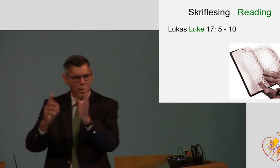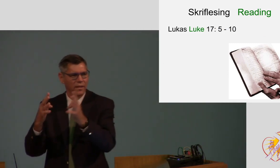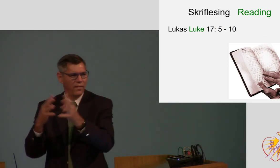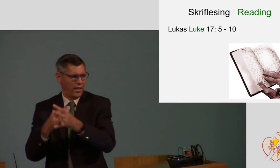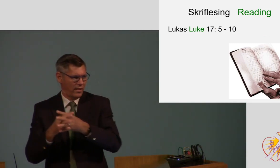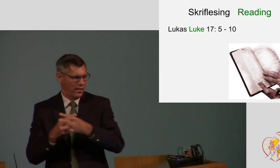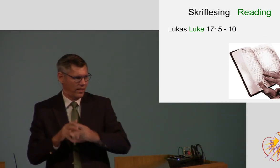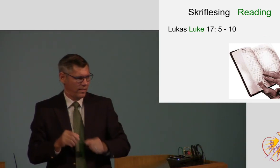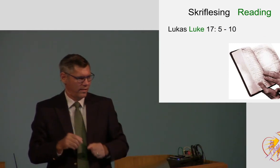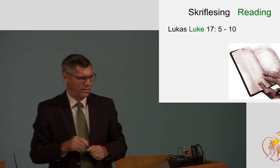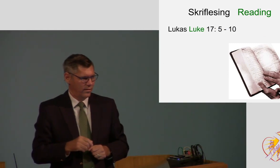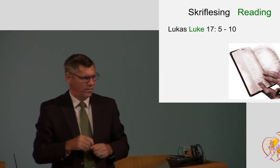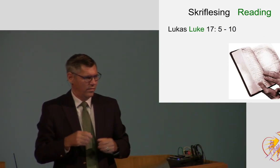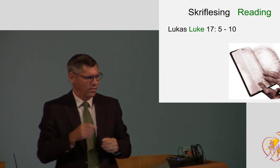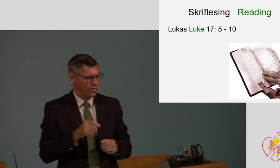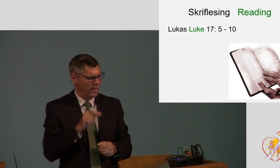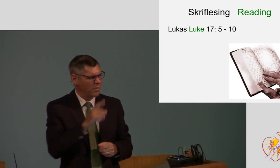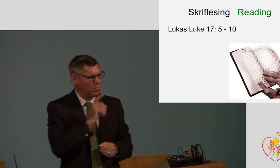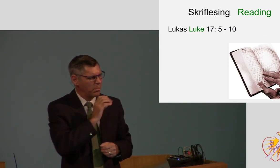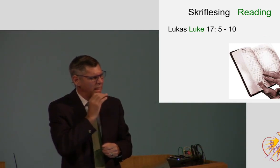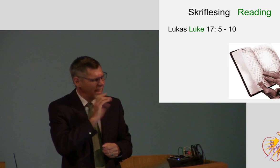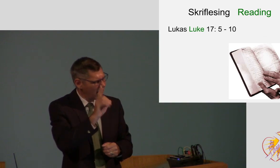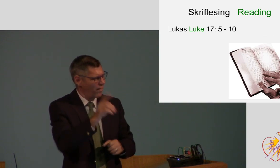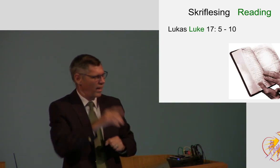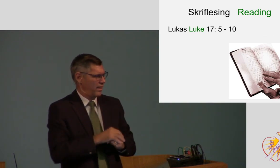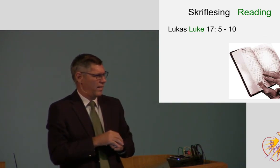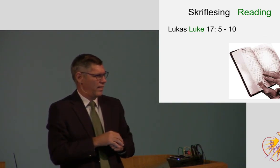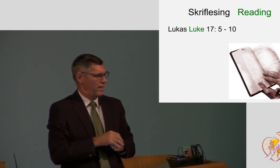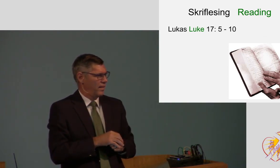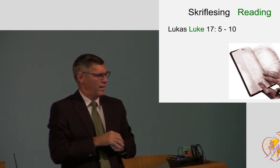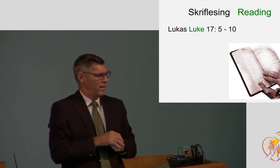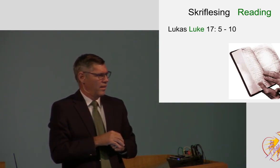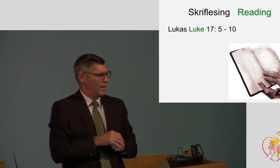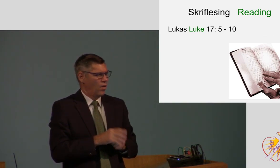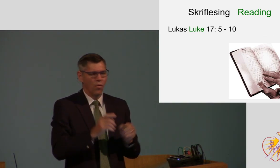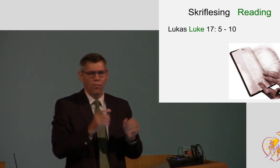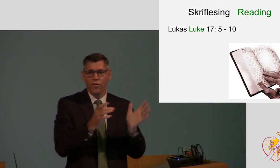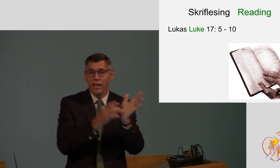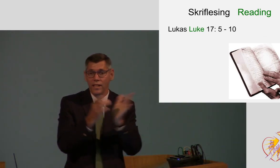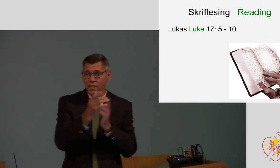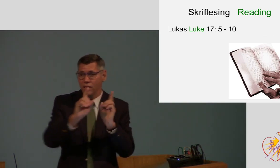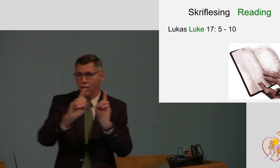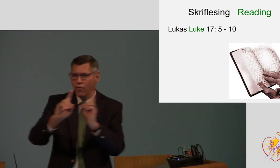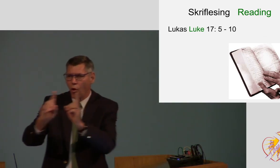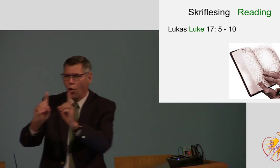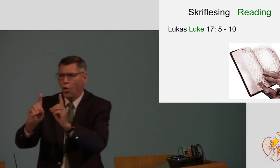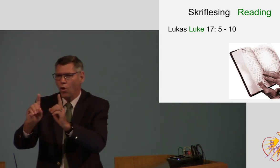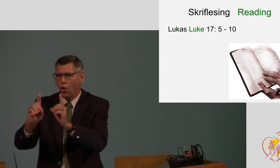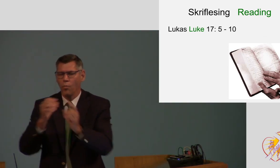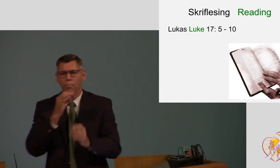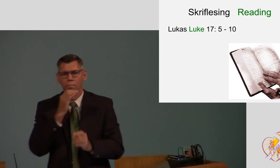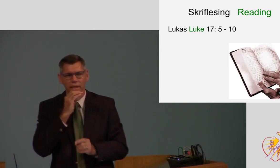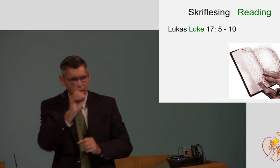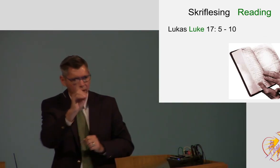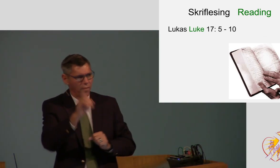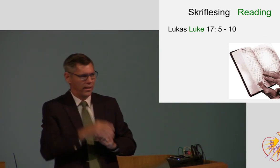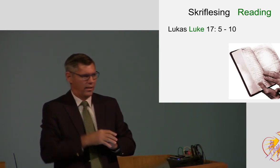wees. Dit beteken wat? Om vir Jesus te volg, beteken wat?